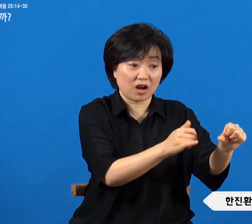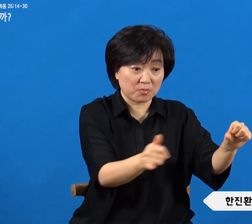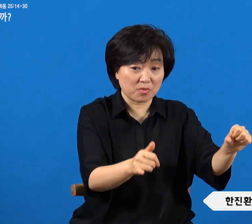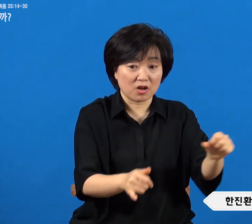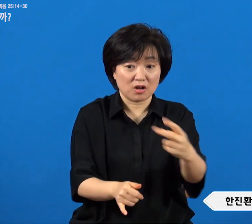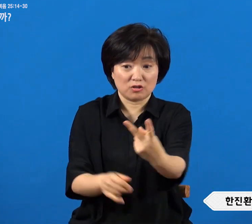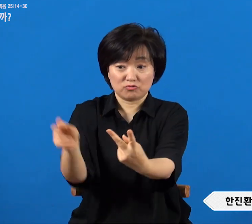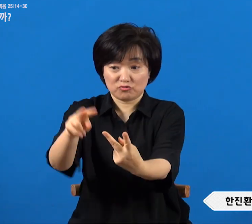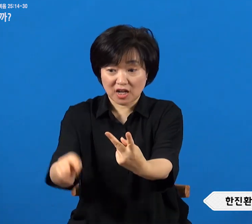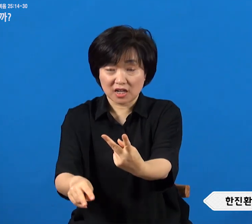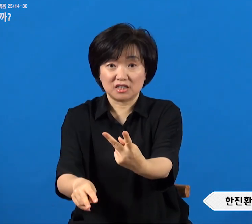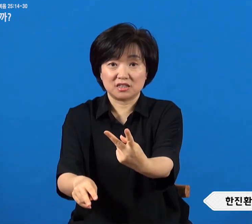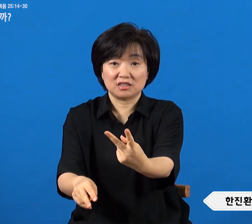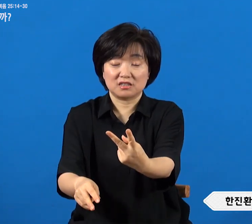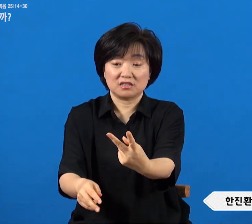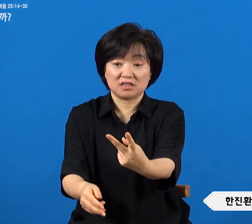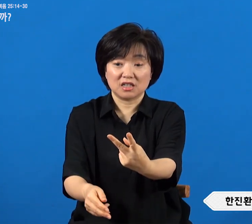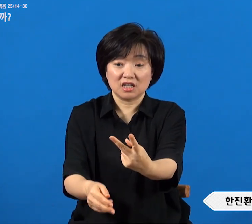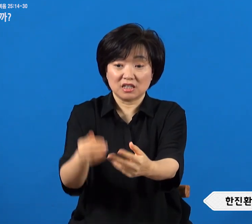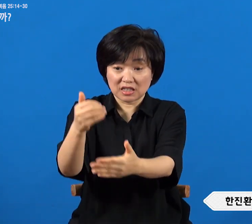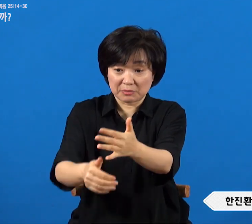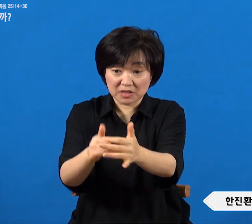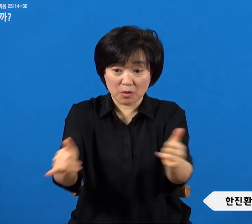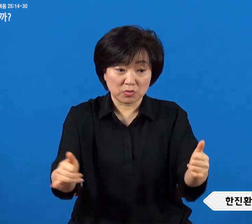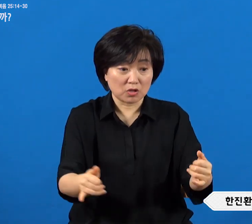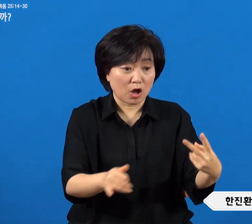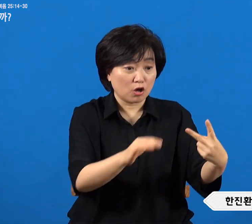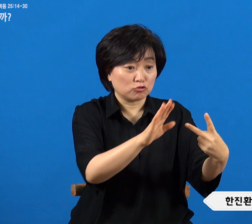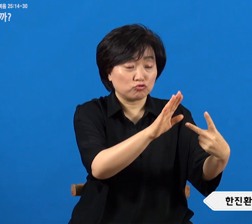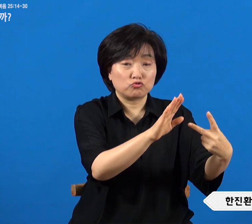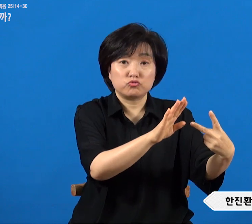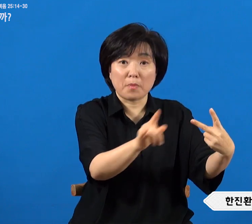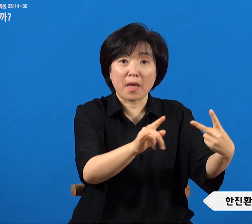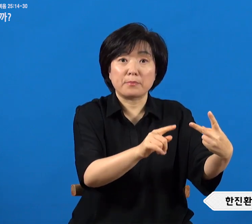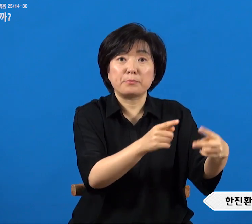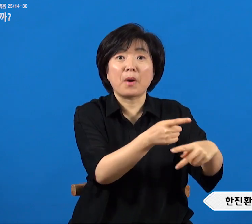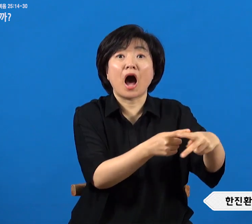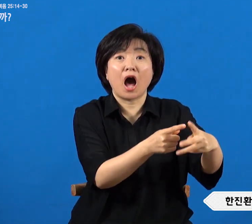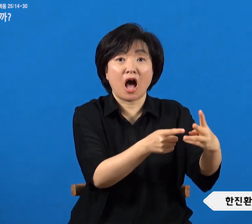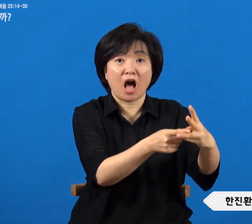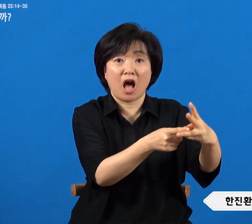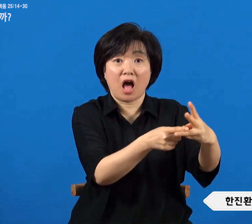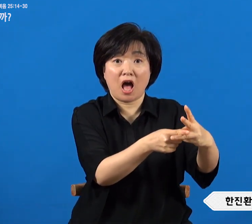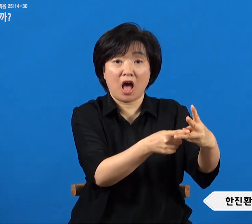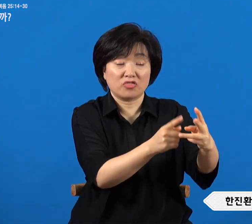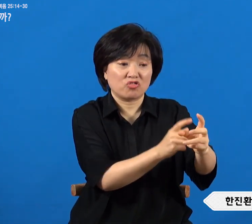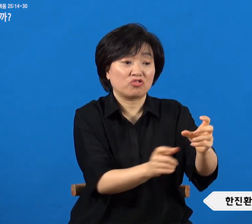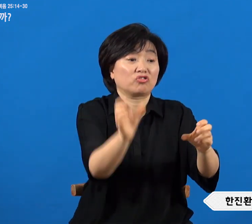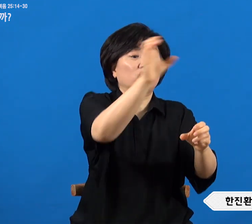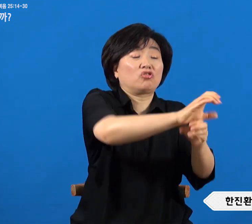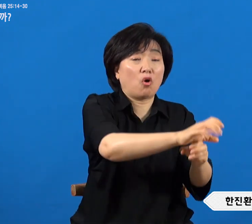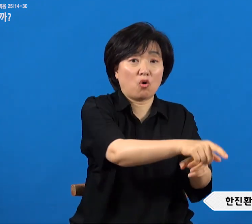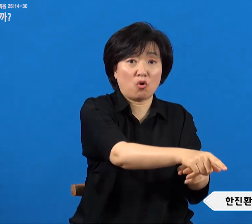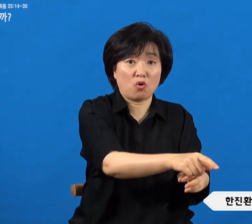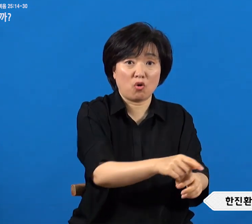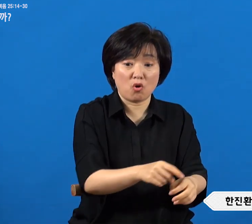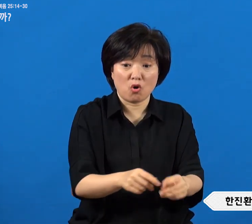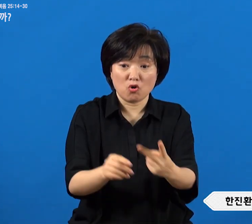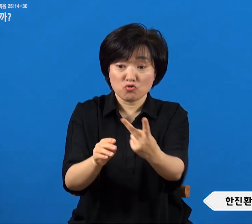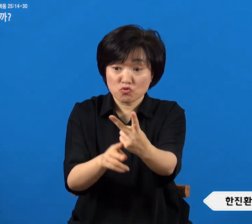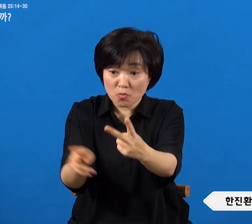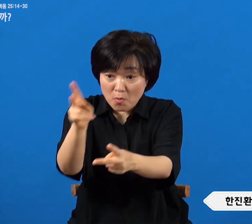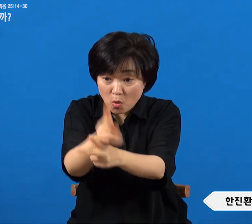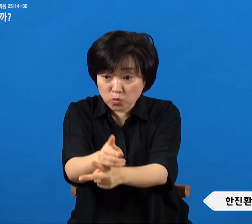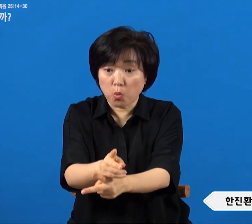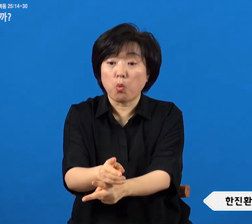사람은 2달란트 남긴 사람보다 2배 반이나 더 남겼는데, 1달란트가 5억이라고 했는데 2배 반 더 남겼으면